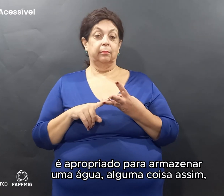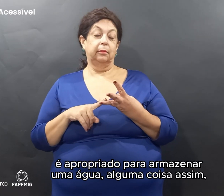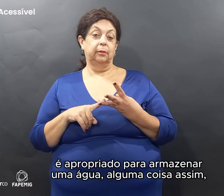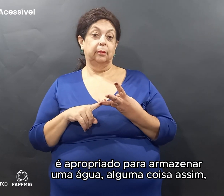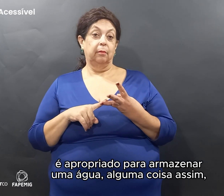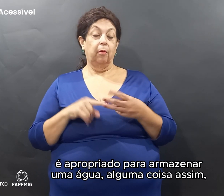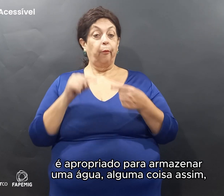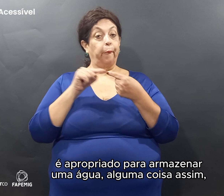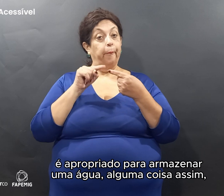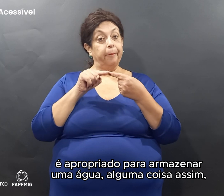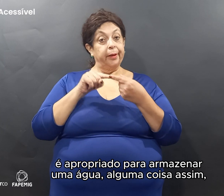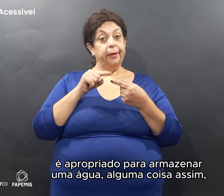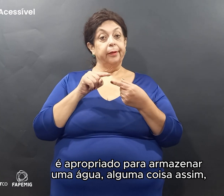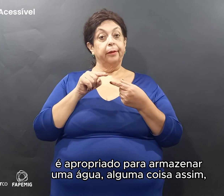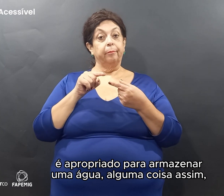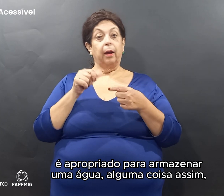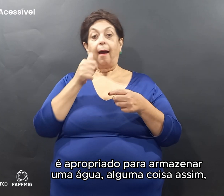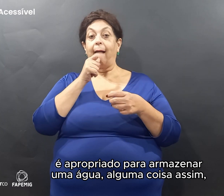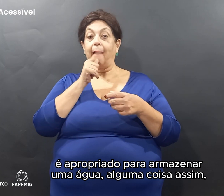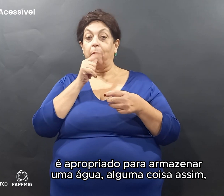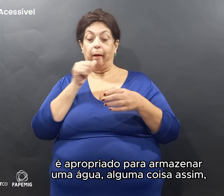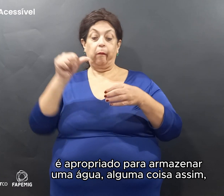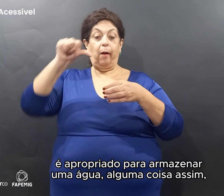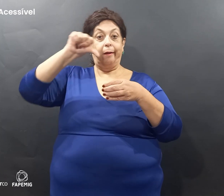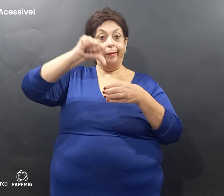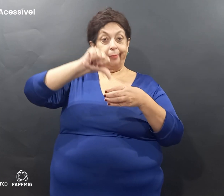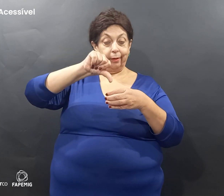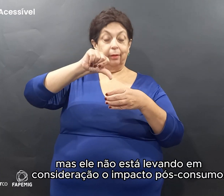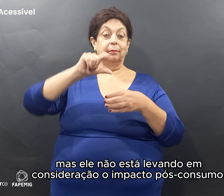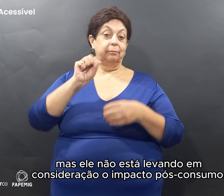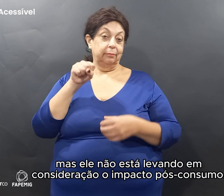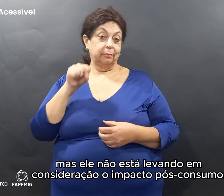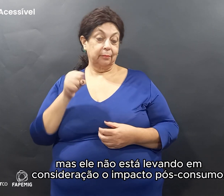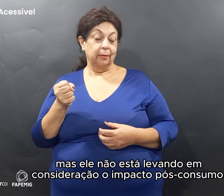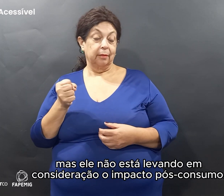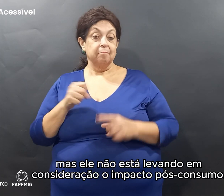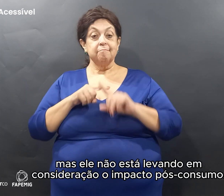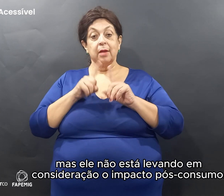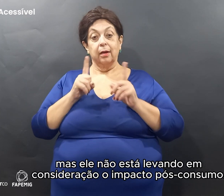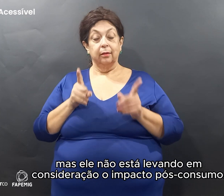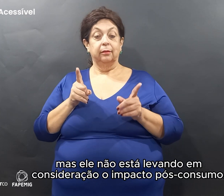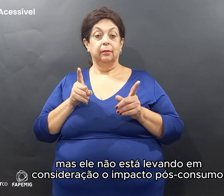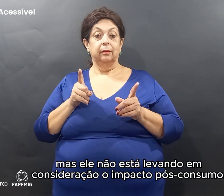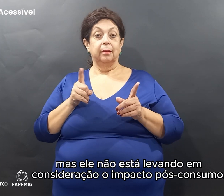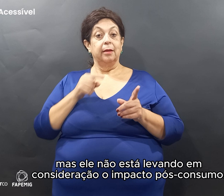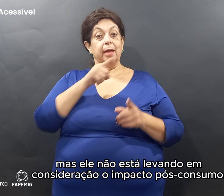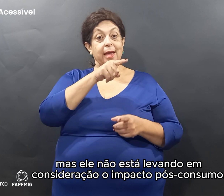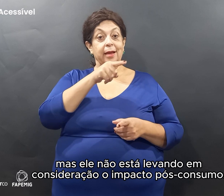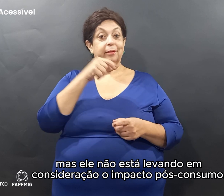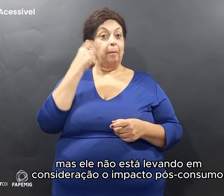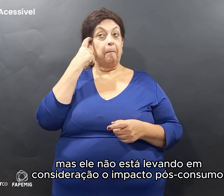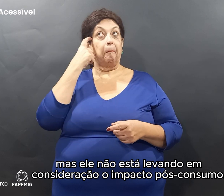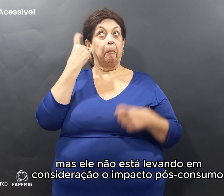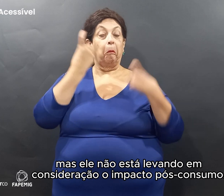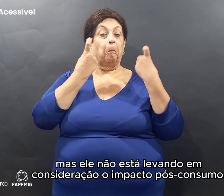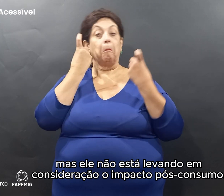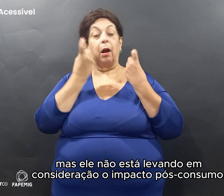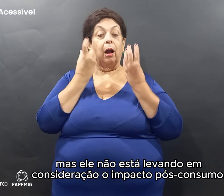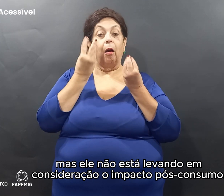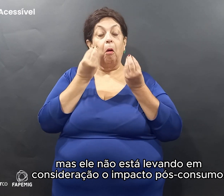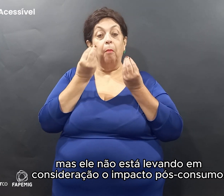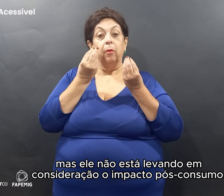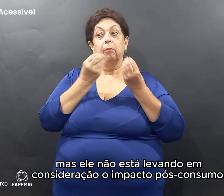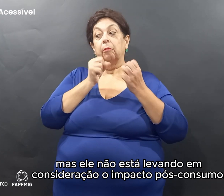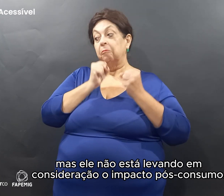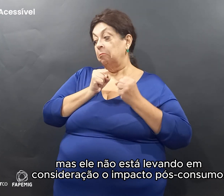ali apropriado para armazenar uma água, alguma coisa assim, né? Mas ele não está levando em consideração o